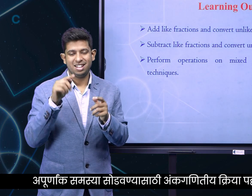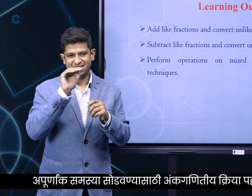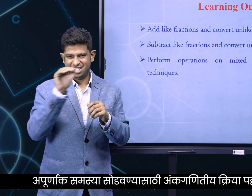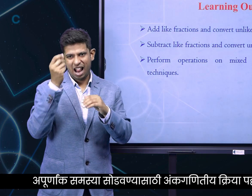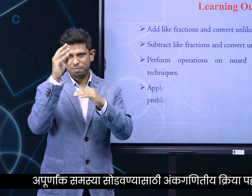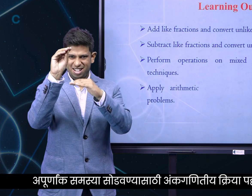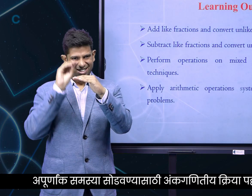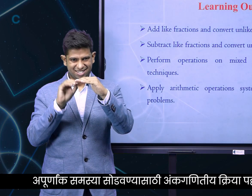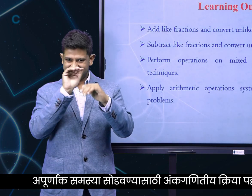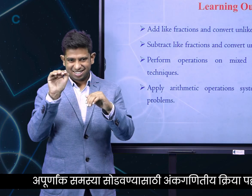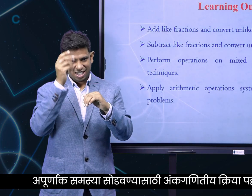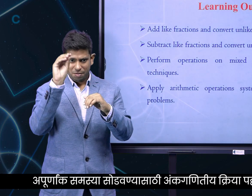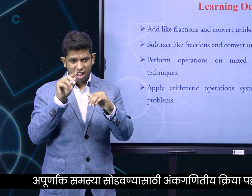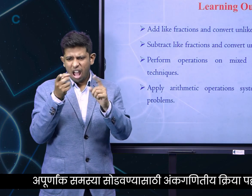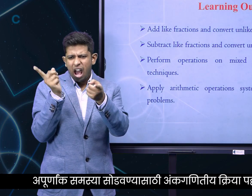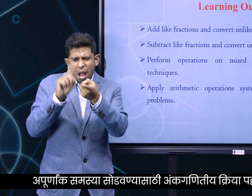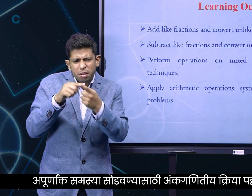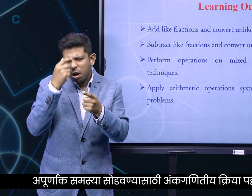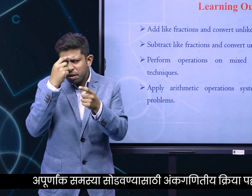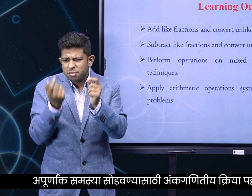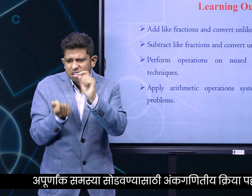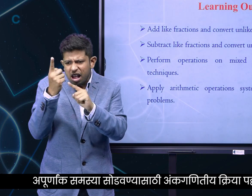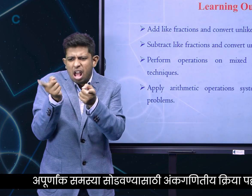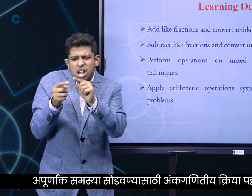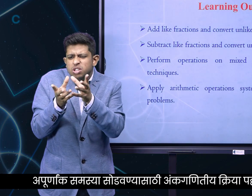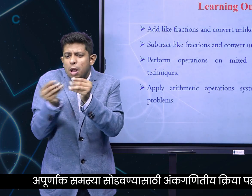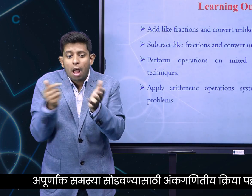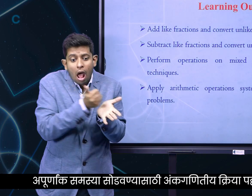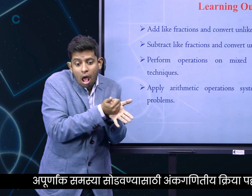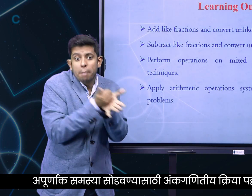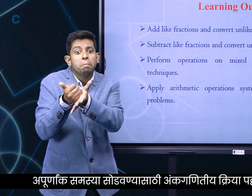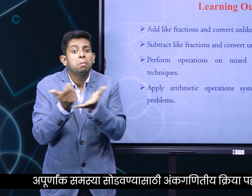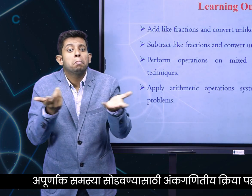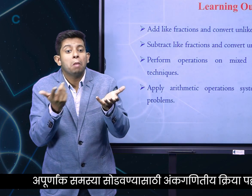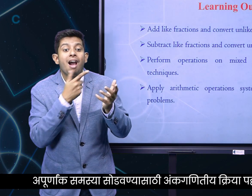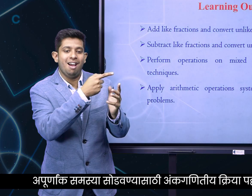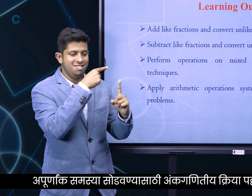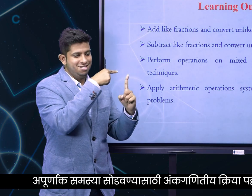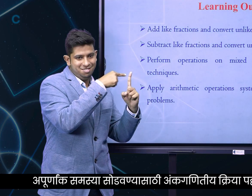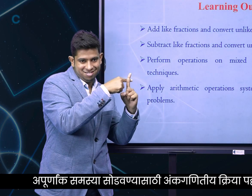अपूर्णांक समस्या सोडवण्यासाठी अंकगणितीय क्रिया पद्धतशीरपणे लागू करा.